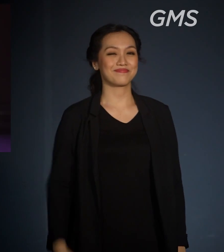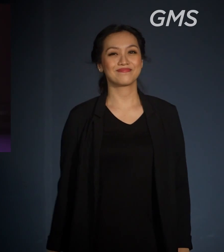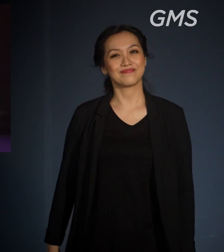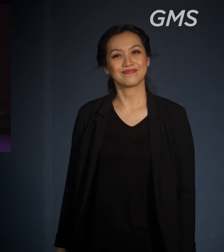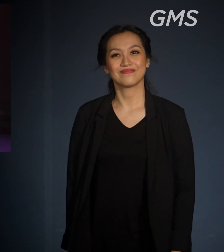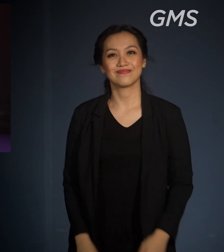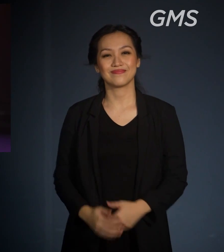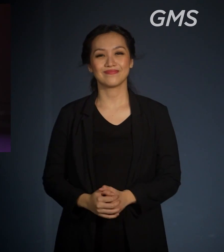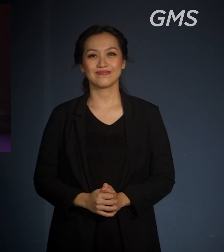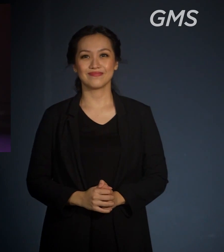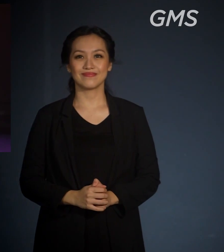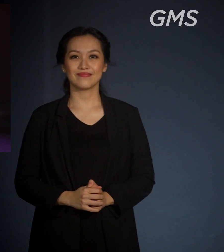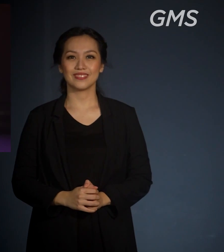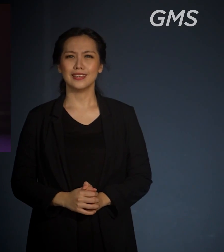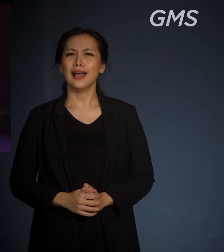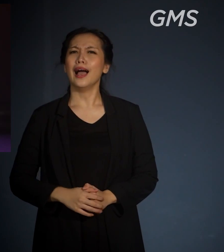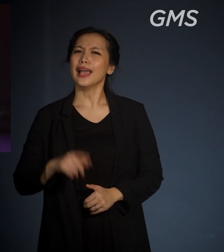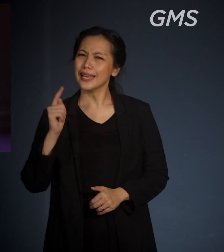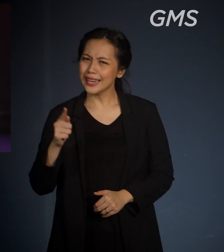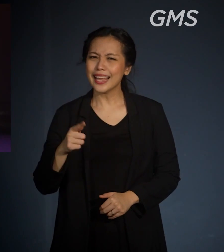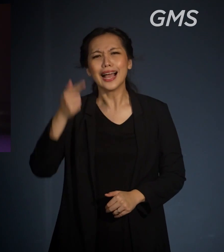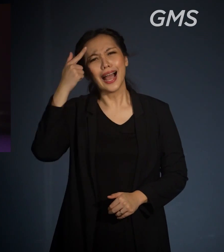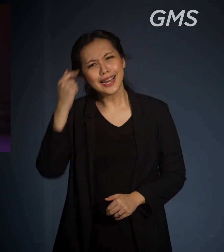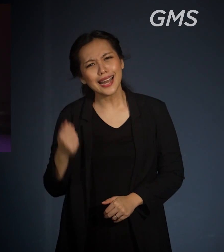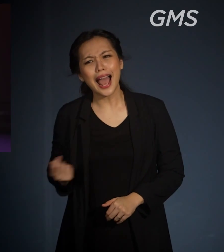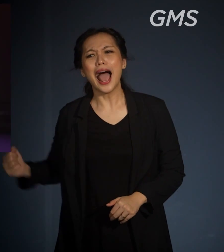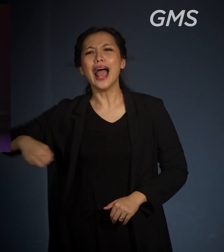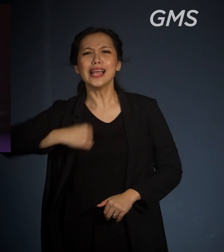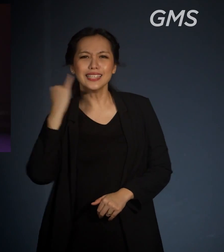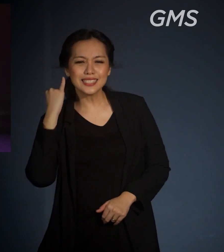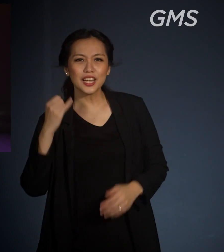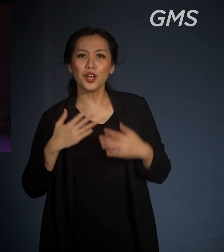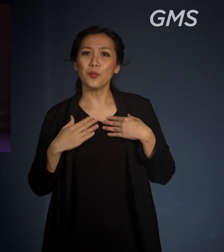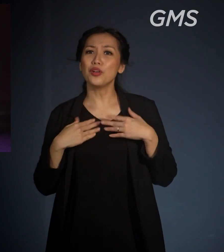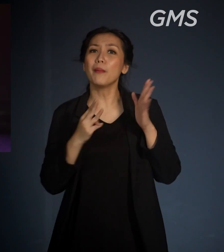Gara-gara istri itu punya masalah, muncul ide, saudara.